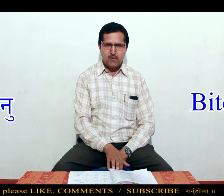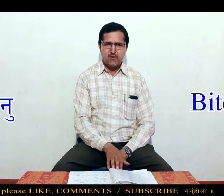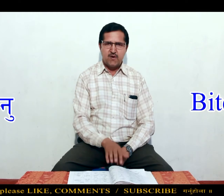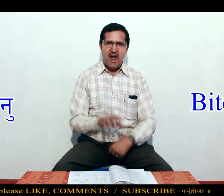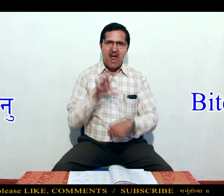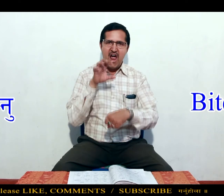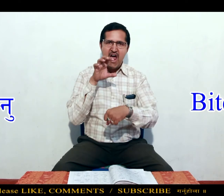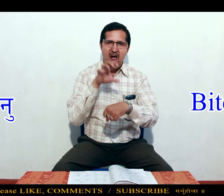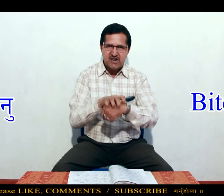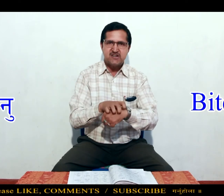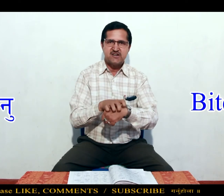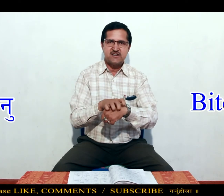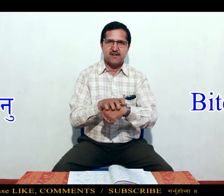टोक्नु गर्ने,